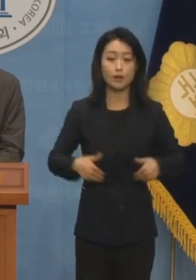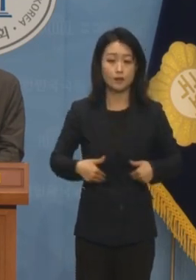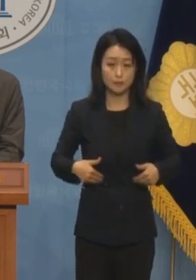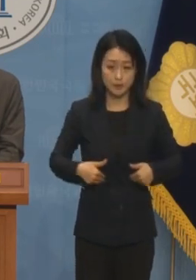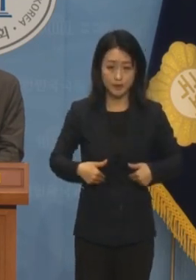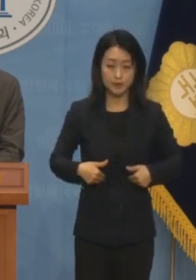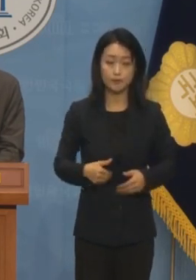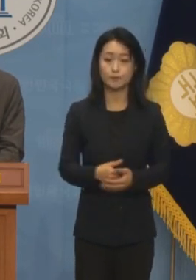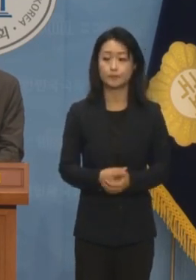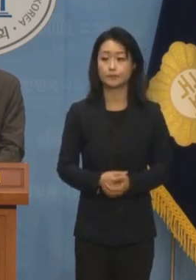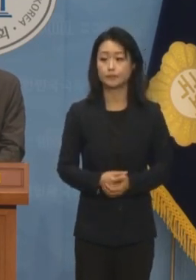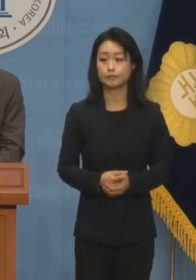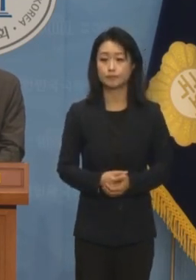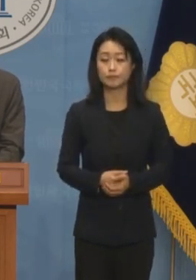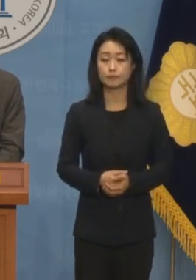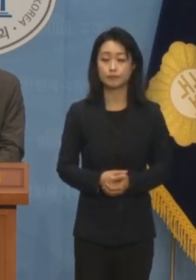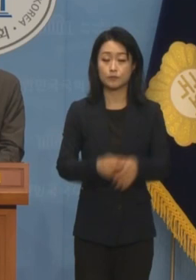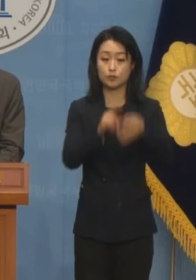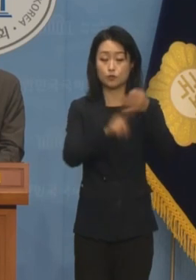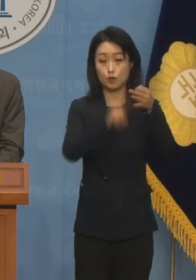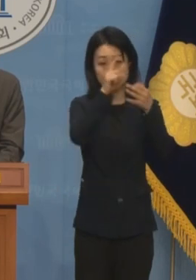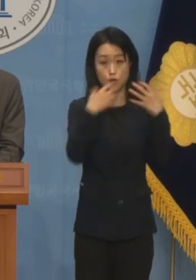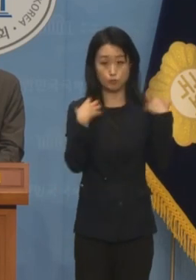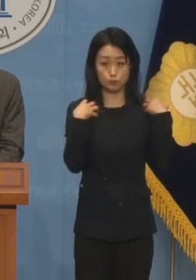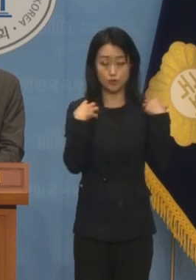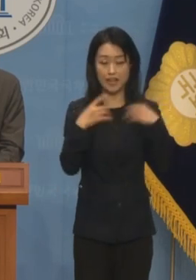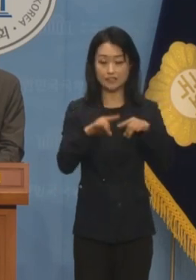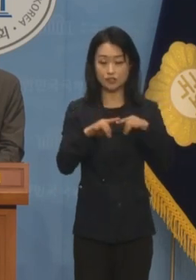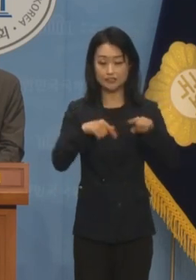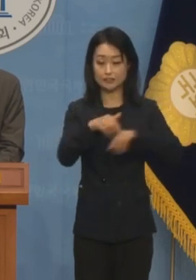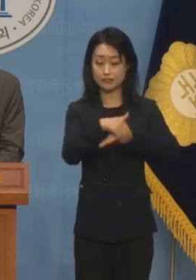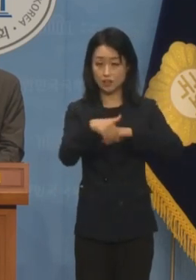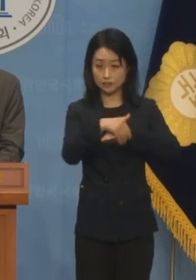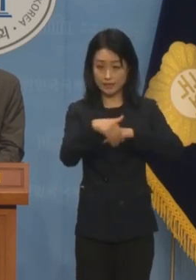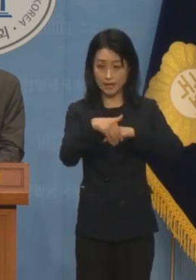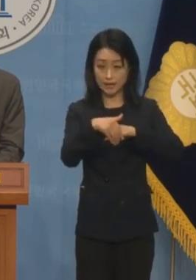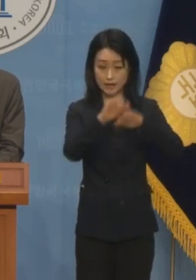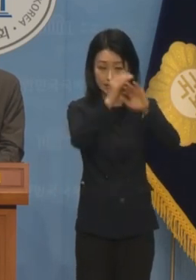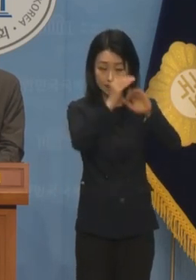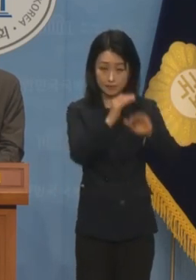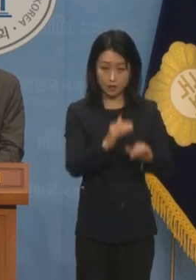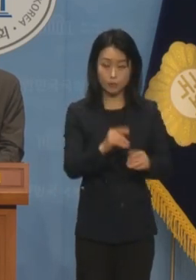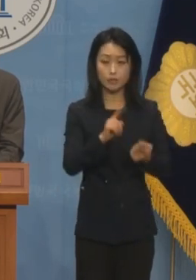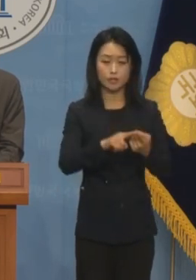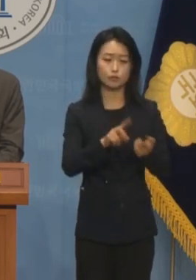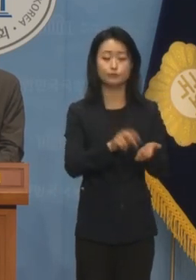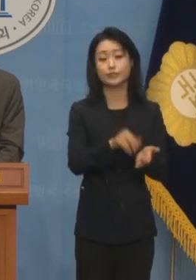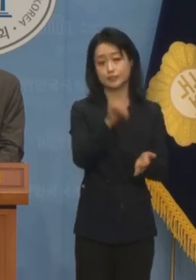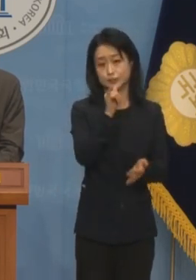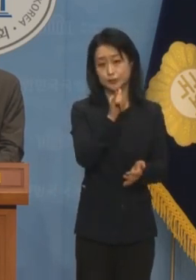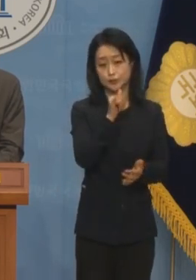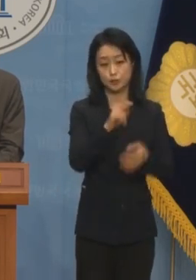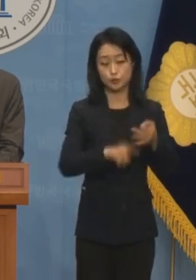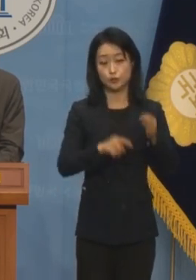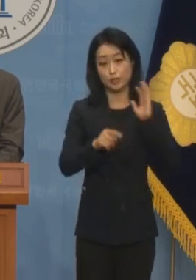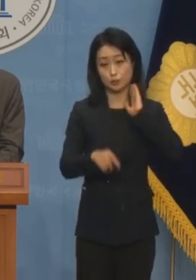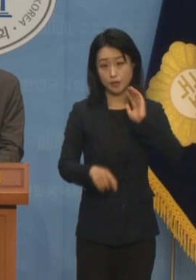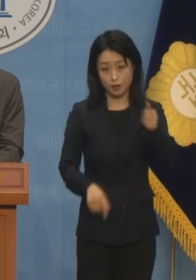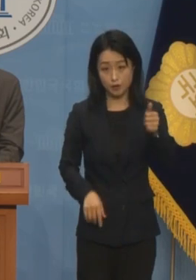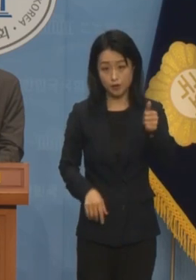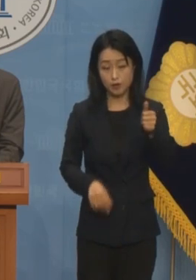합니다. 윤석열 정부의 에너지 정책 기조를 짚지 않을 수 없습니다. 윤석열